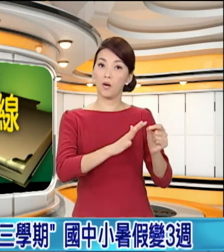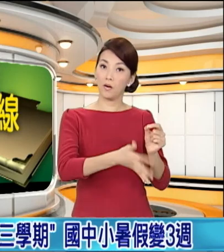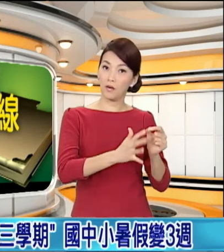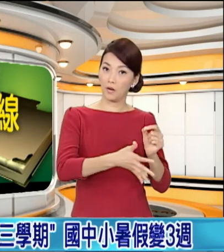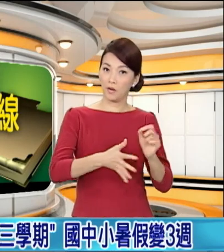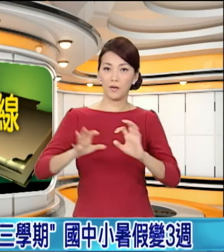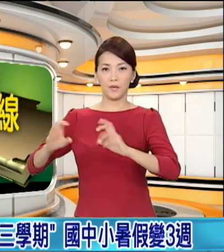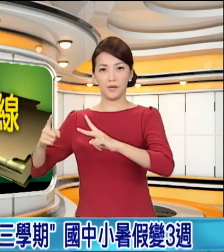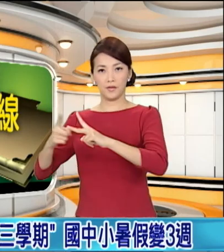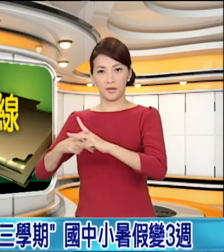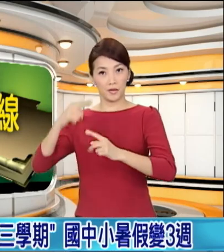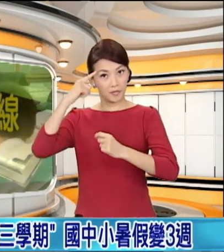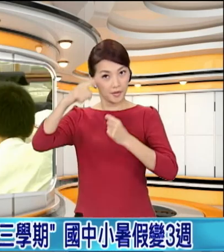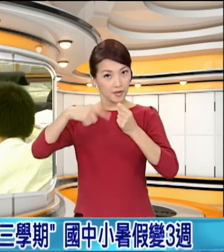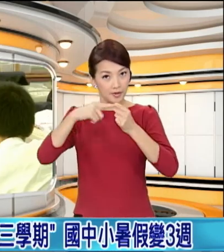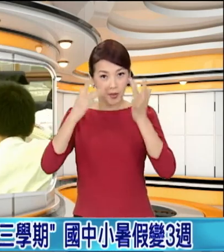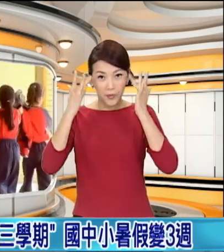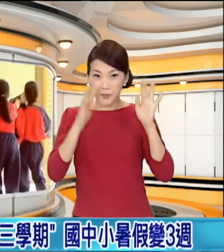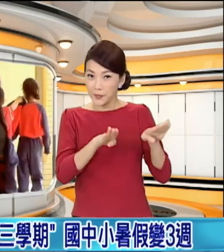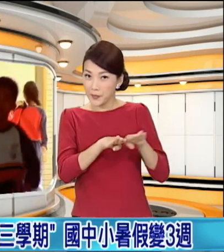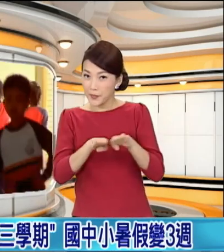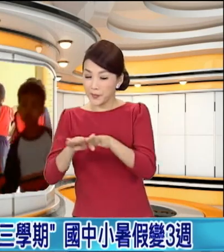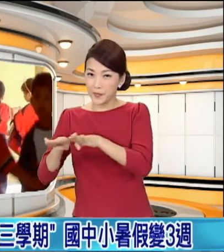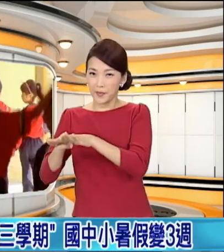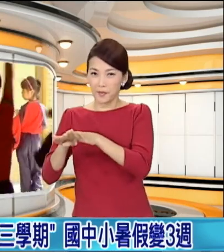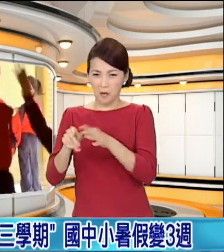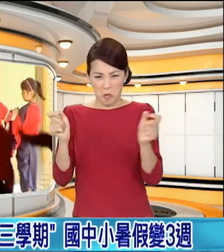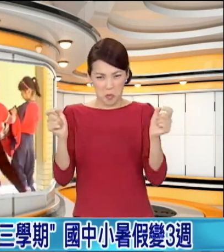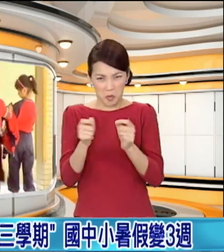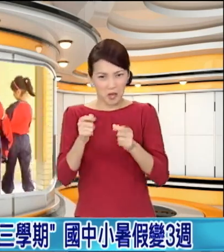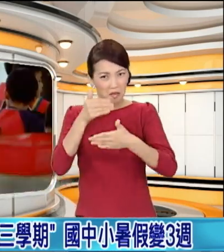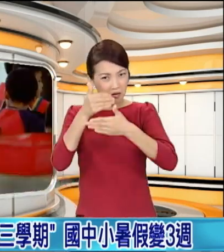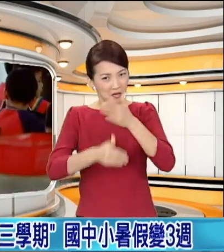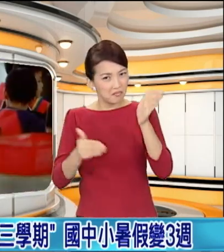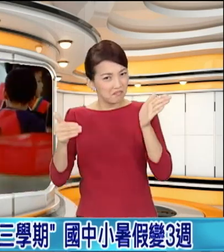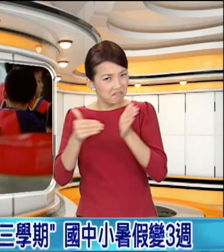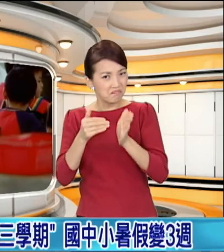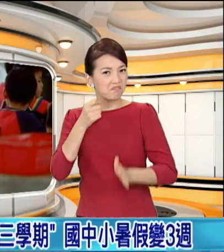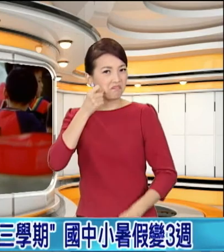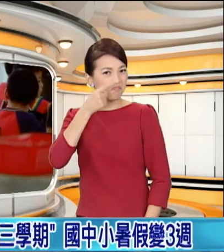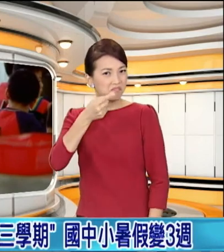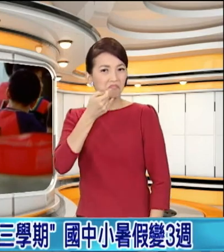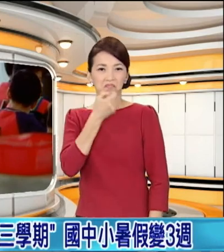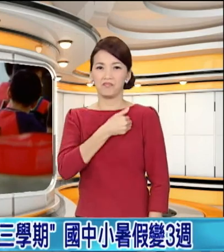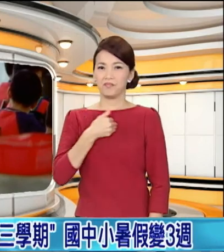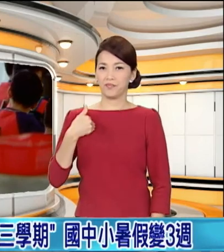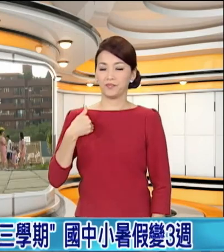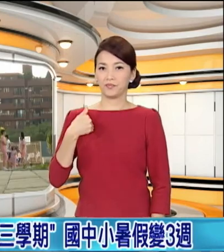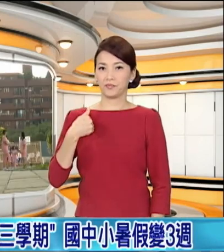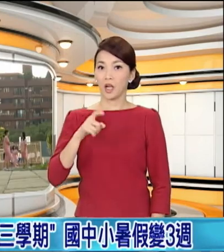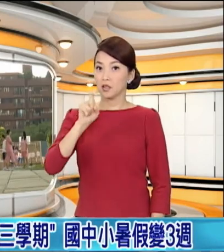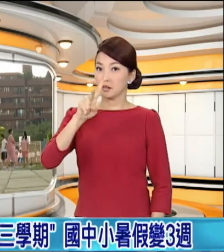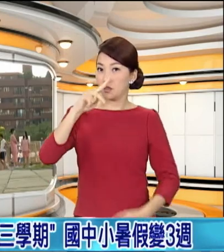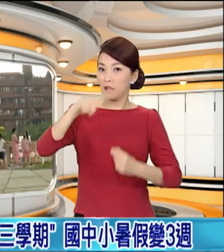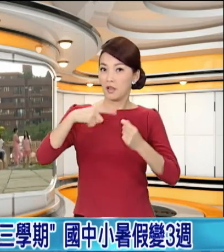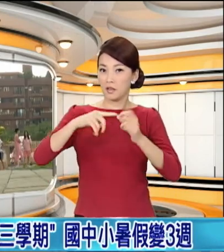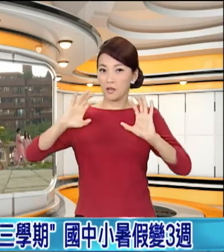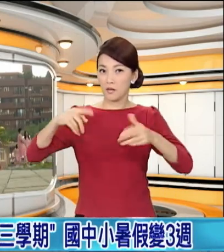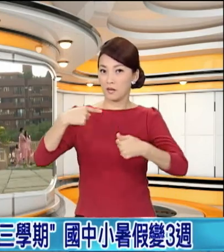国中小学生的明年暑假可能缩短剩下近一个月。因应12年国教，教育部